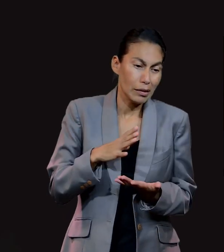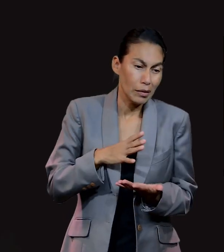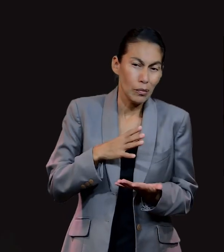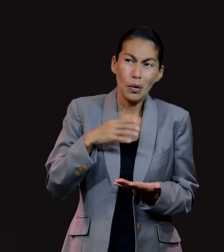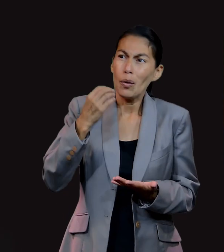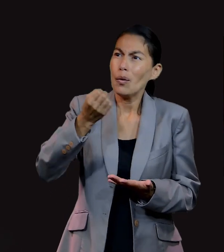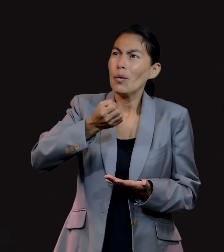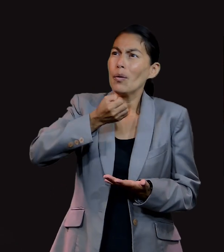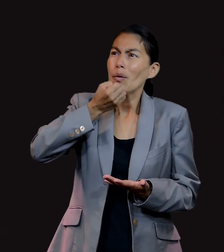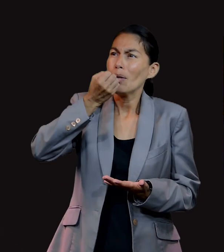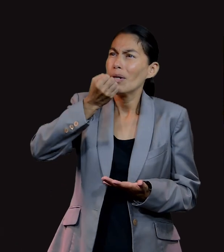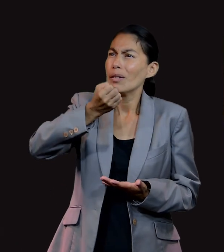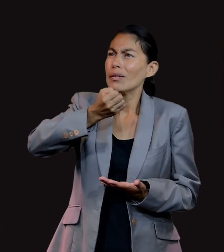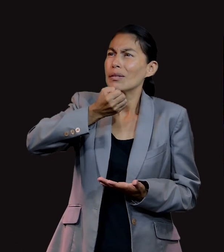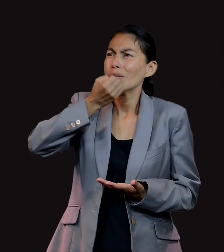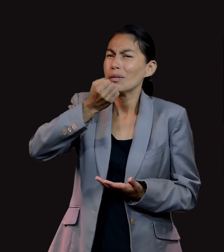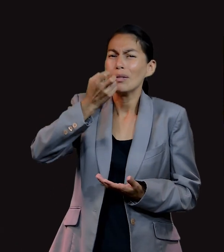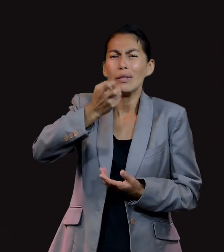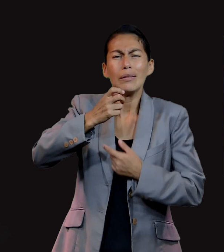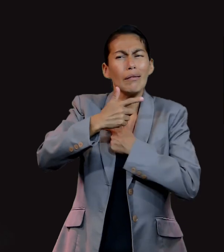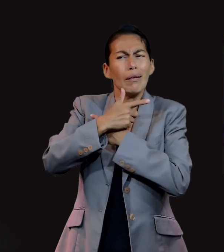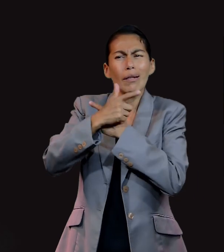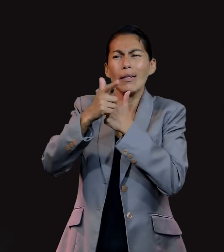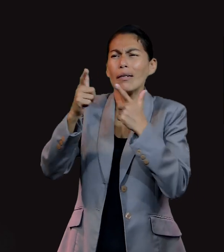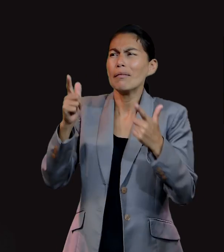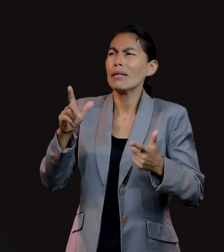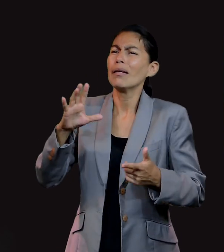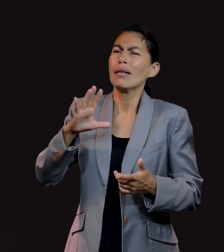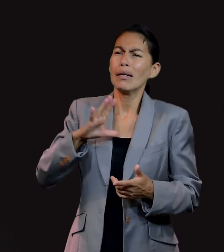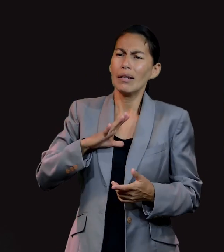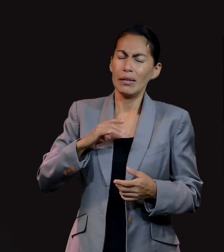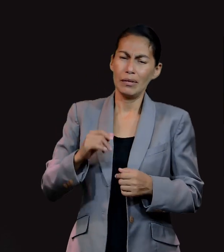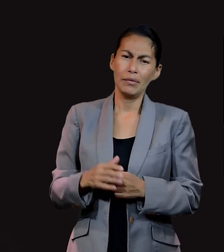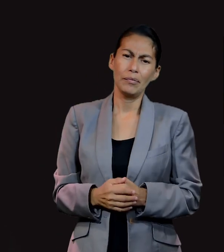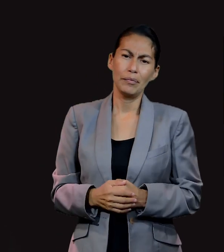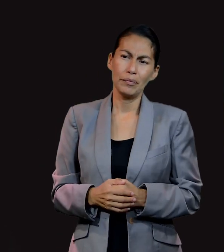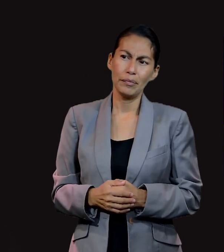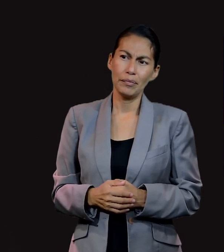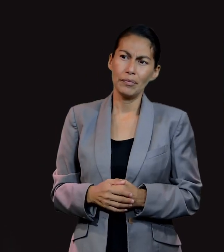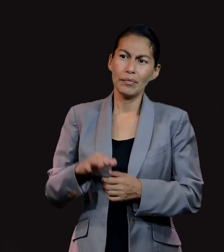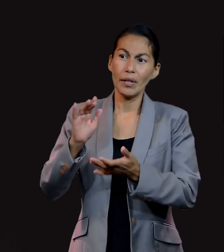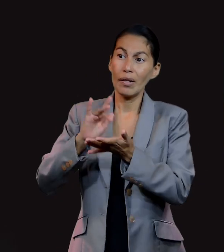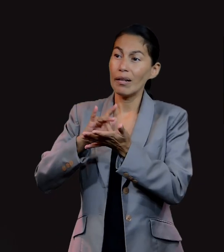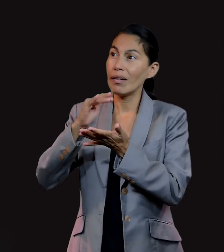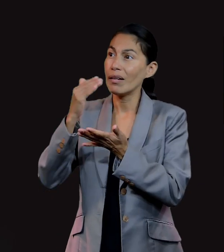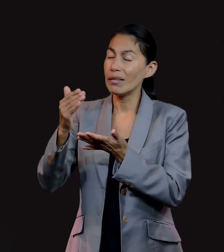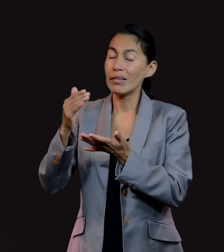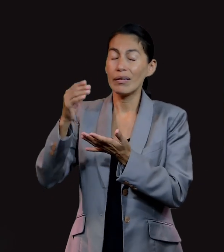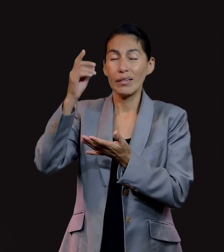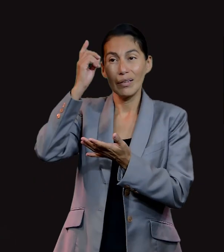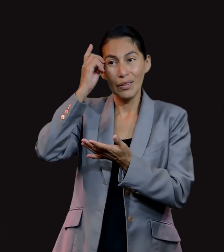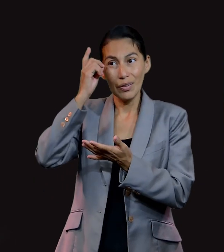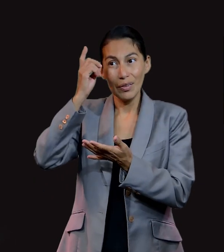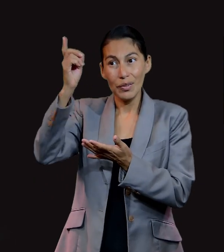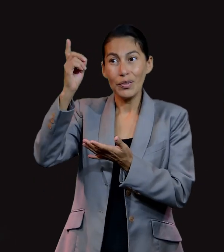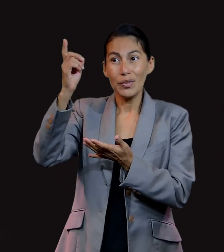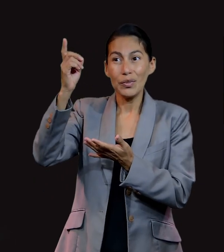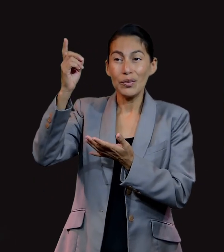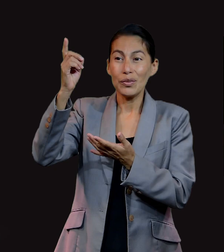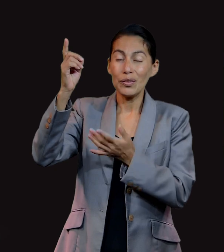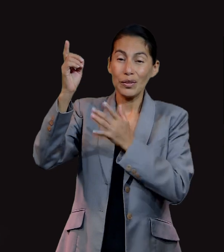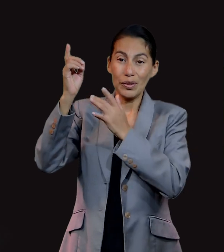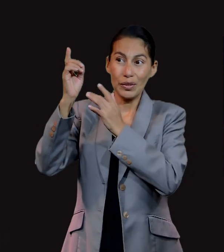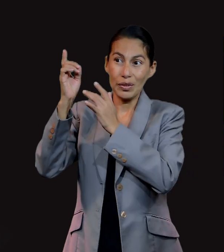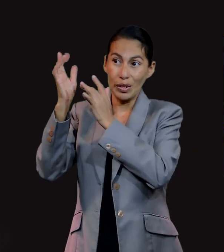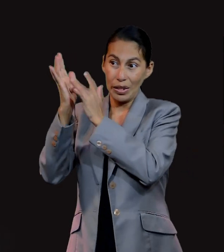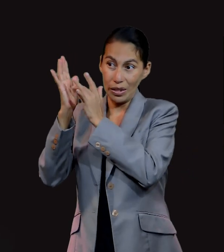Dios nos ofrece libremente a través de la oración que se hace por medio